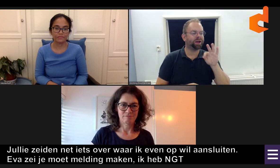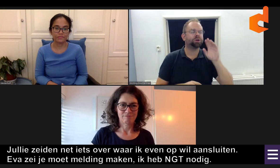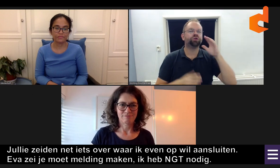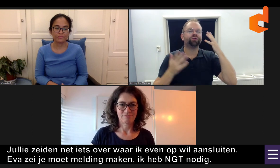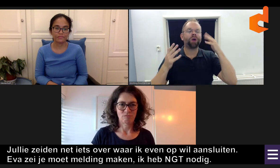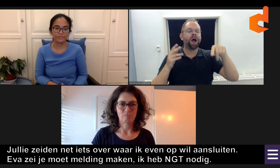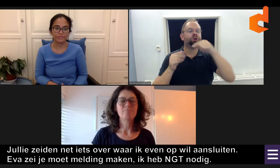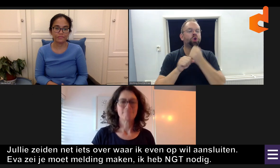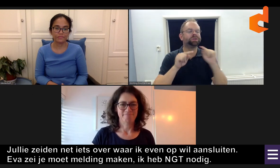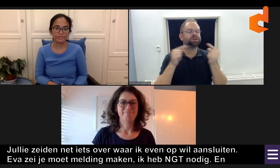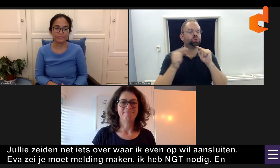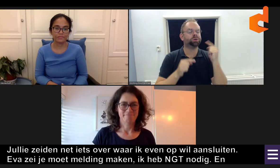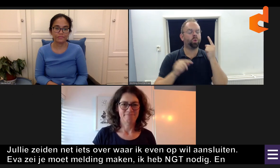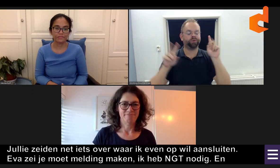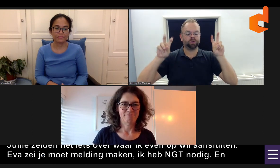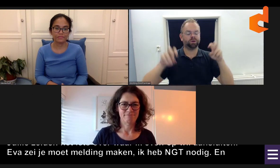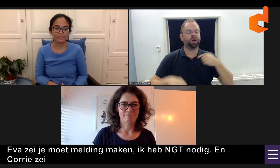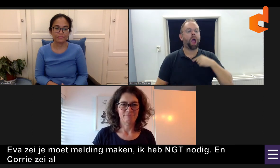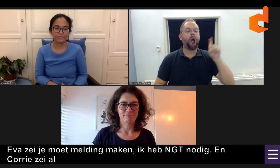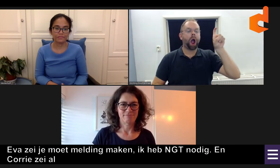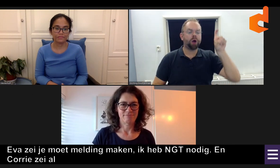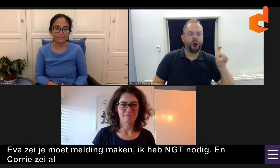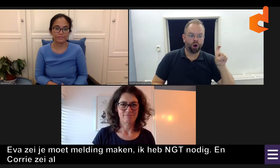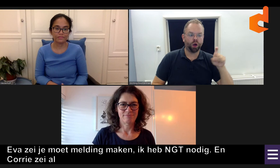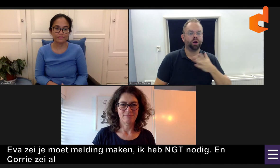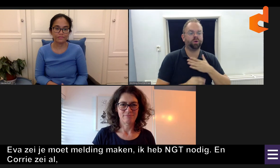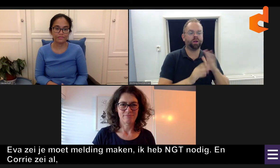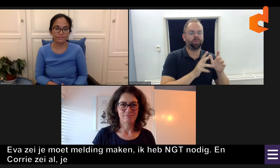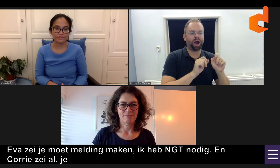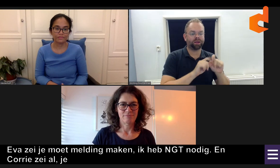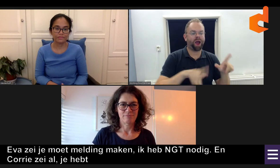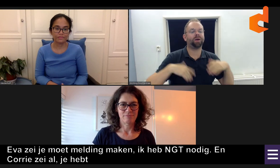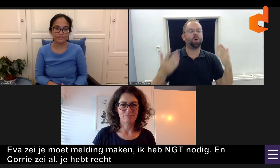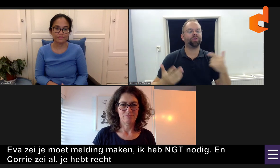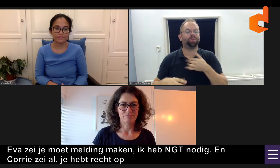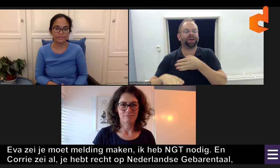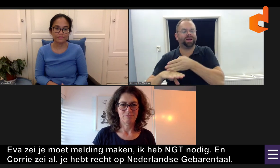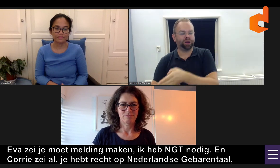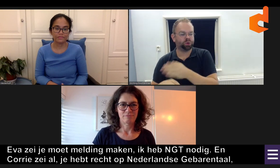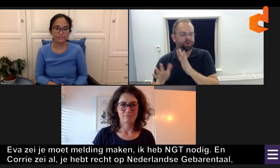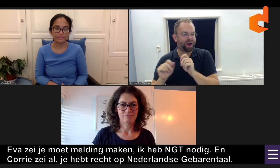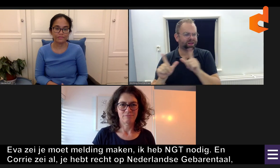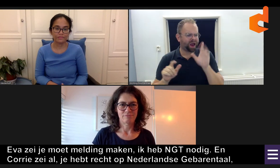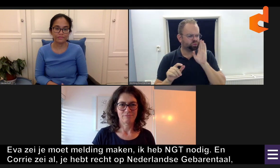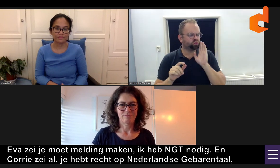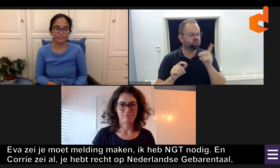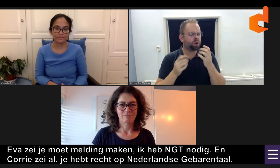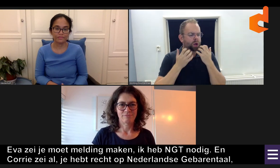Corrie al, nee, je hebt recht op EGT. Vaak is het toch een beetje een discussie over het idee, ik ben afhankelijk van gebarentaal of ik